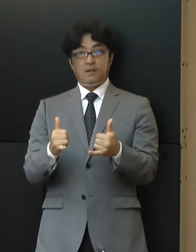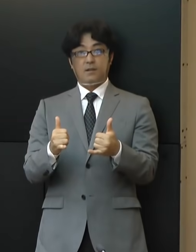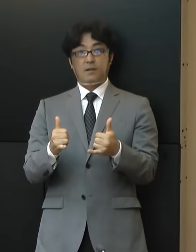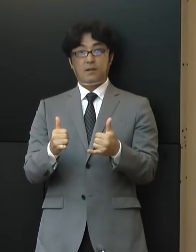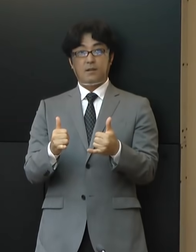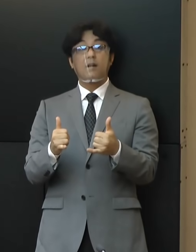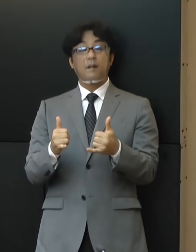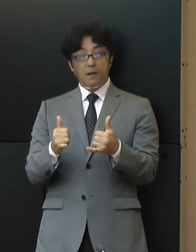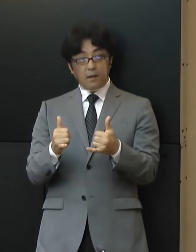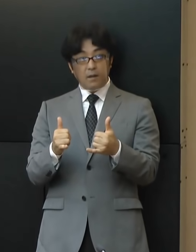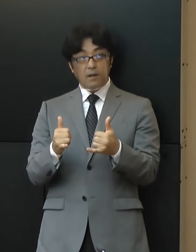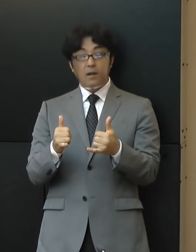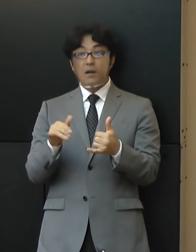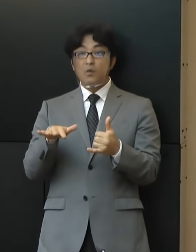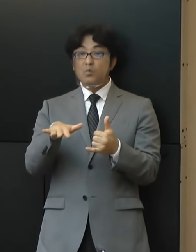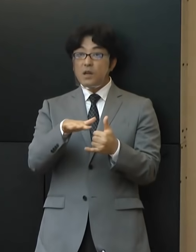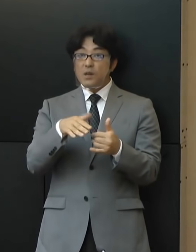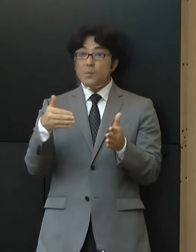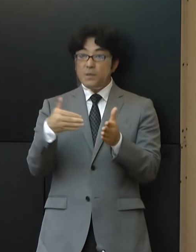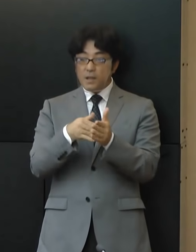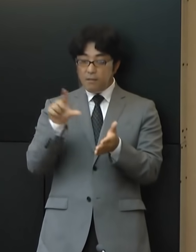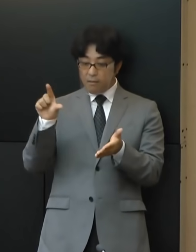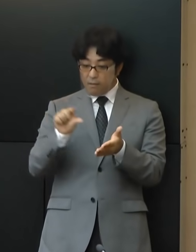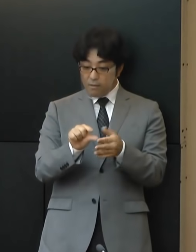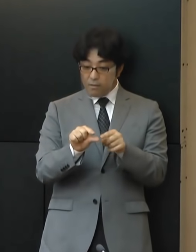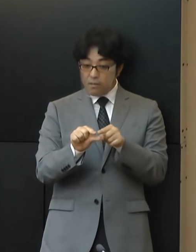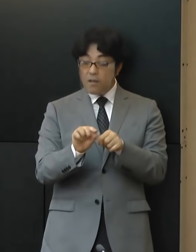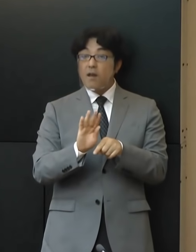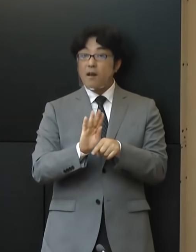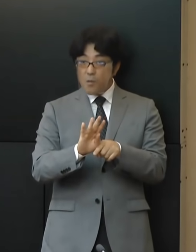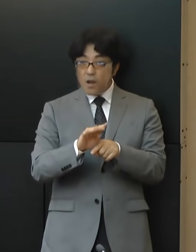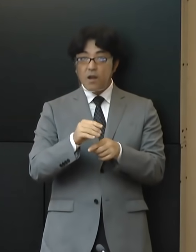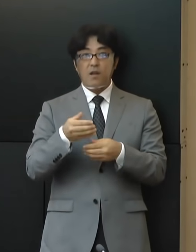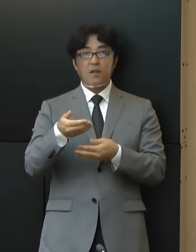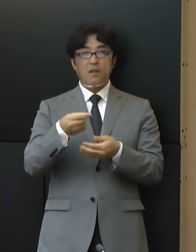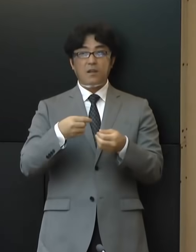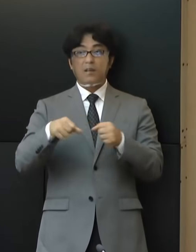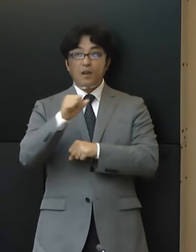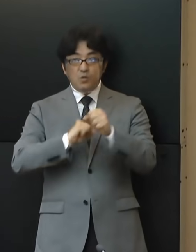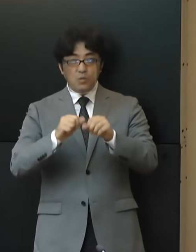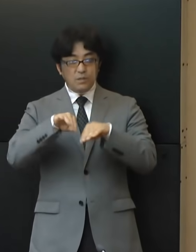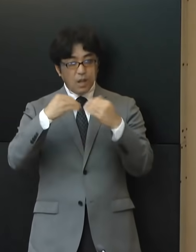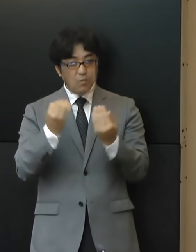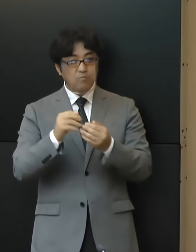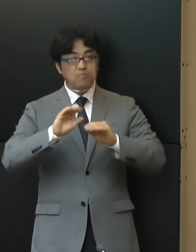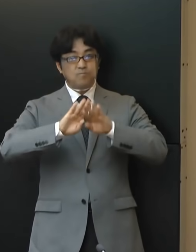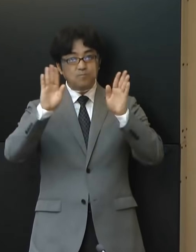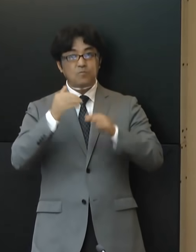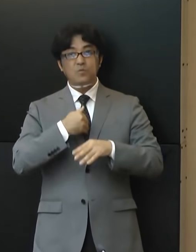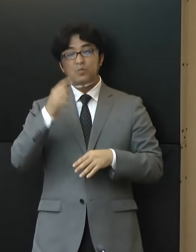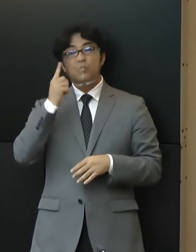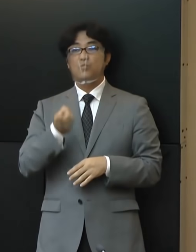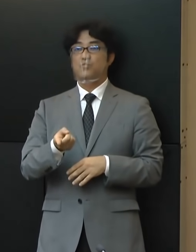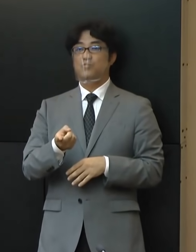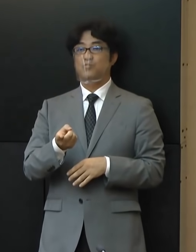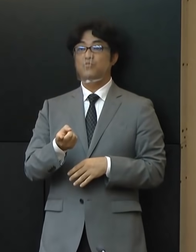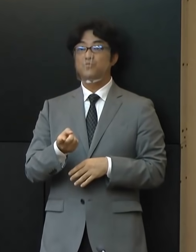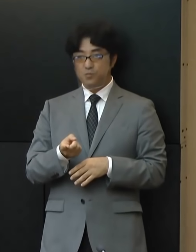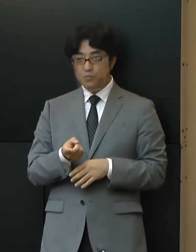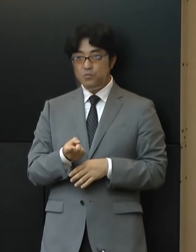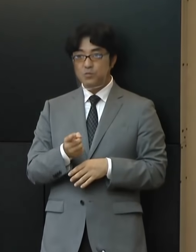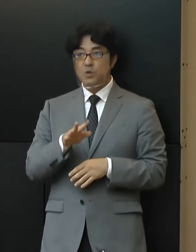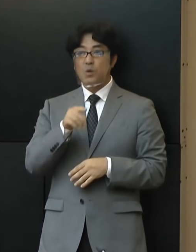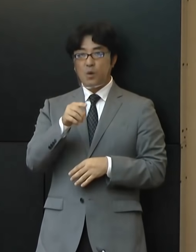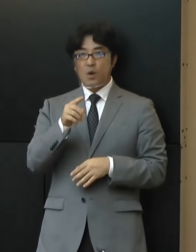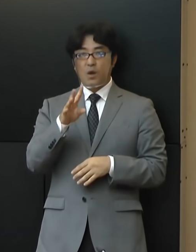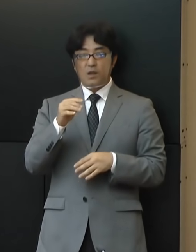残される程度であれば再開していくことも可能なのではないかということを、ご提案申し上げているということです。ちなみにこれ人口